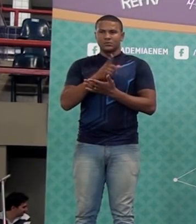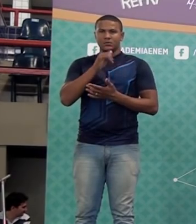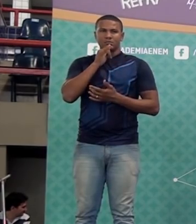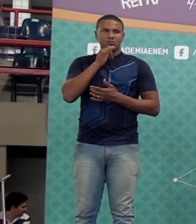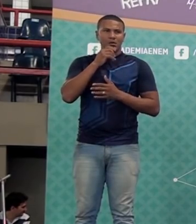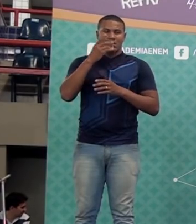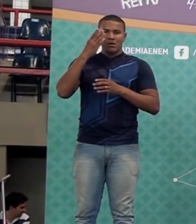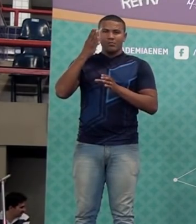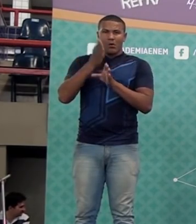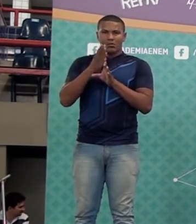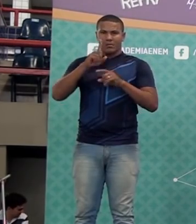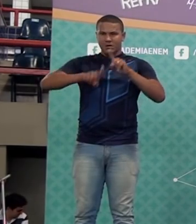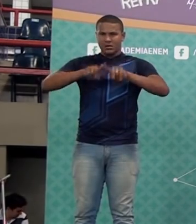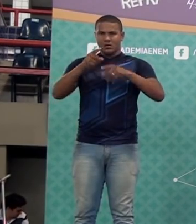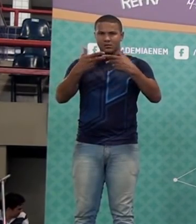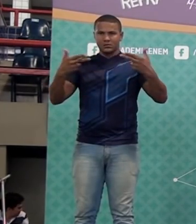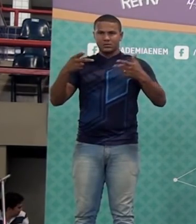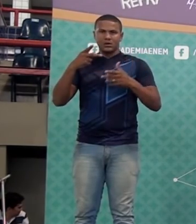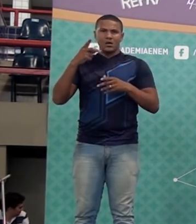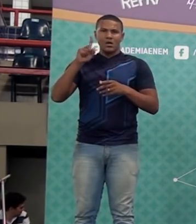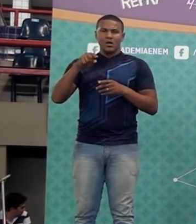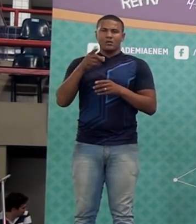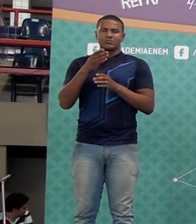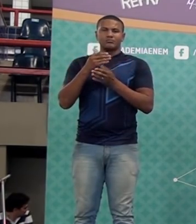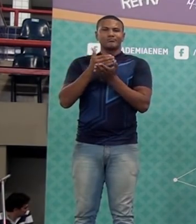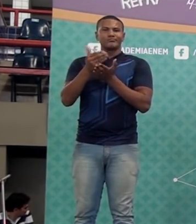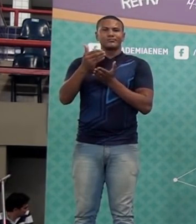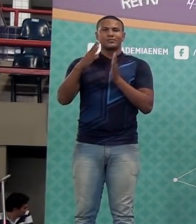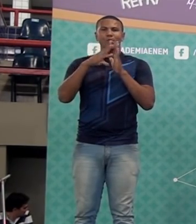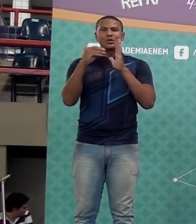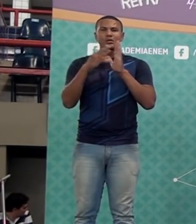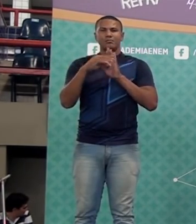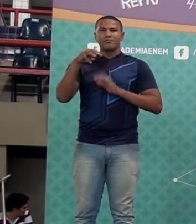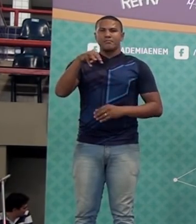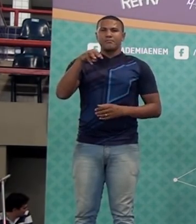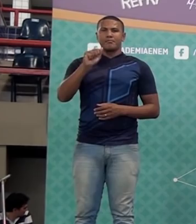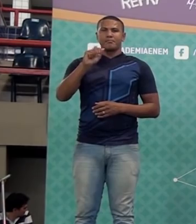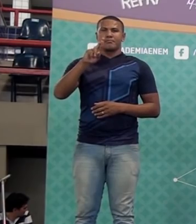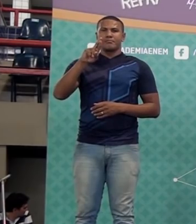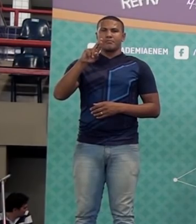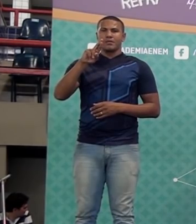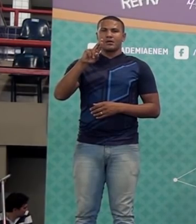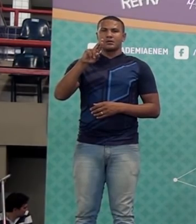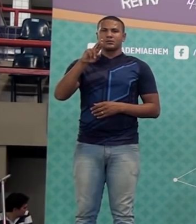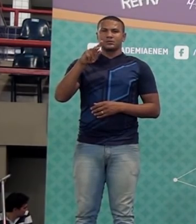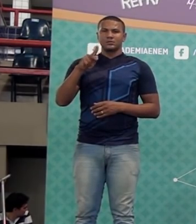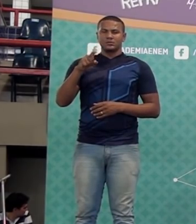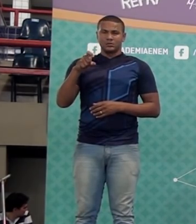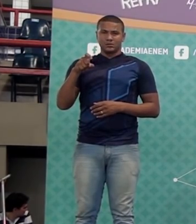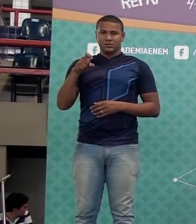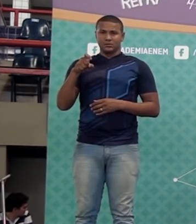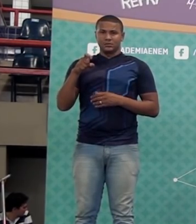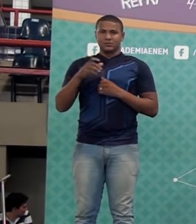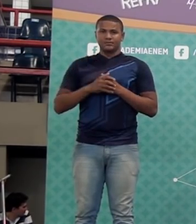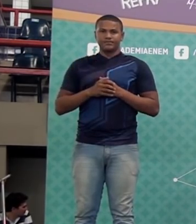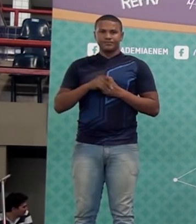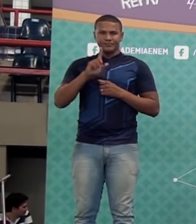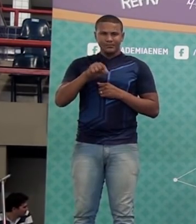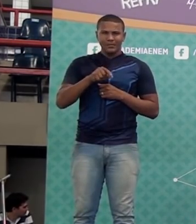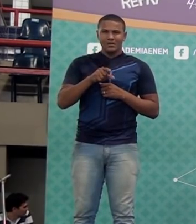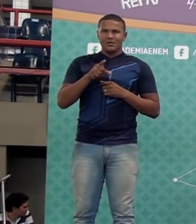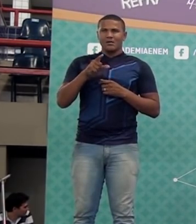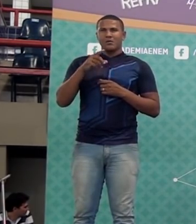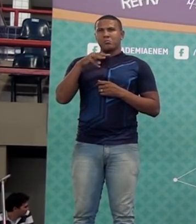por Marx no processo revolucionário. Vamos lembrar um pouquinho aqui. Marx é o teórico do socialismo, certo?